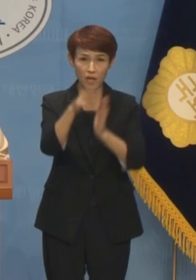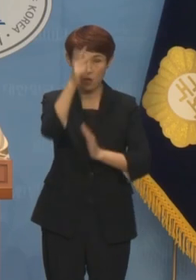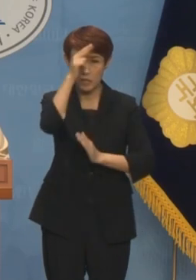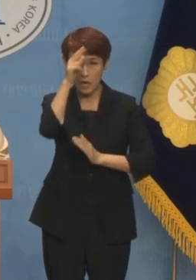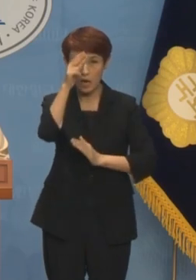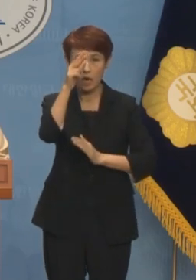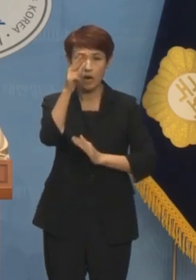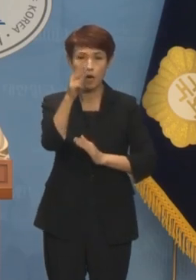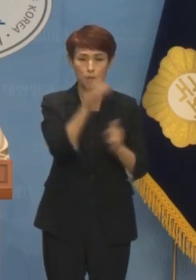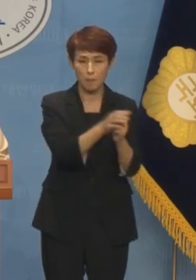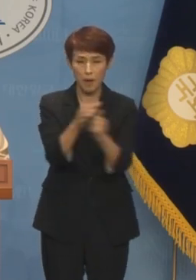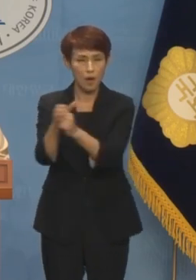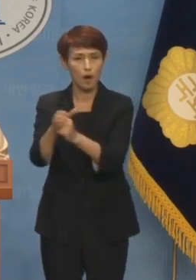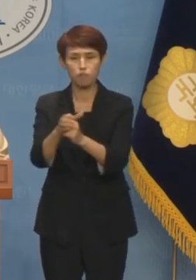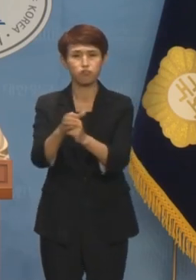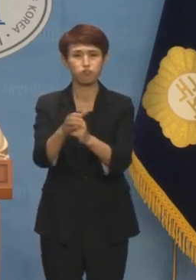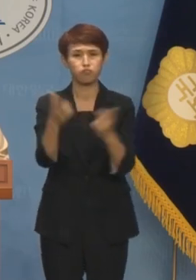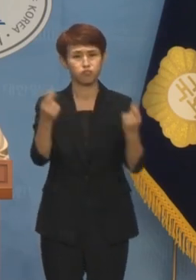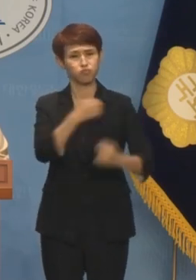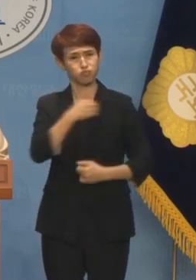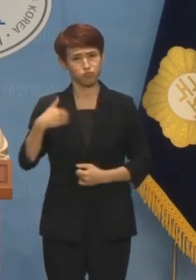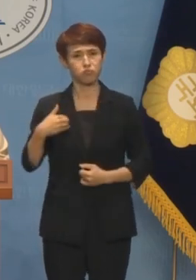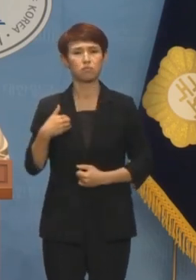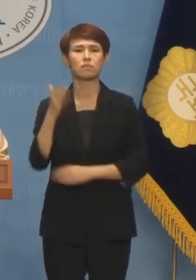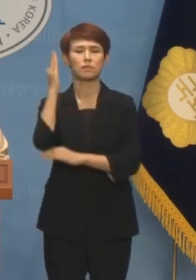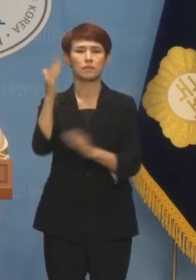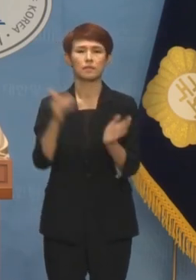배치가 부족하지 않았다고 주장한 것입니다.